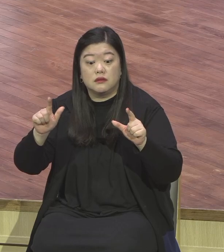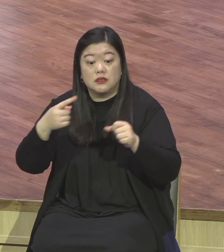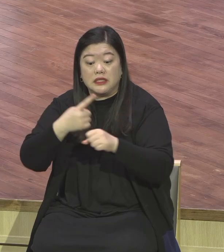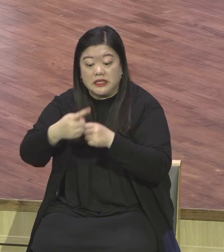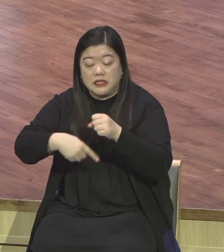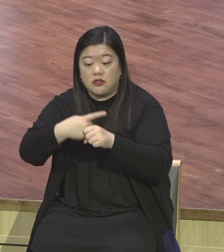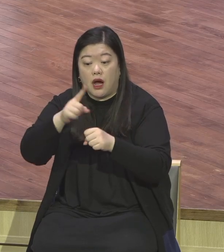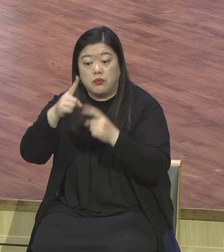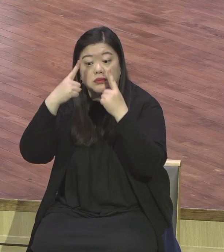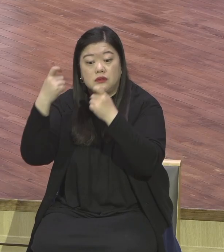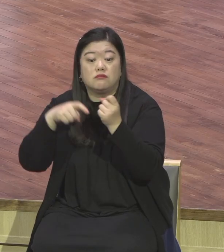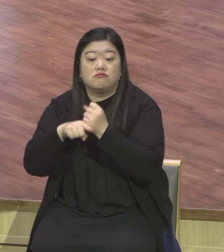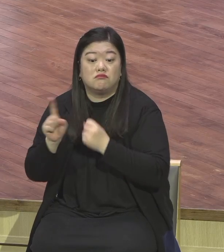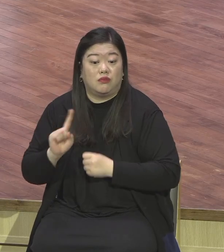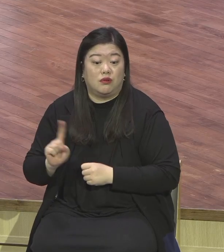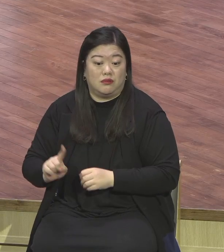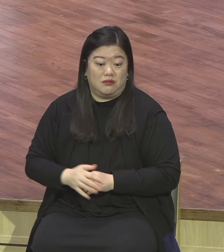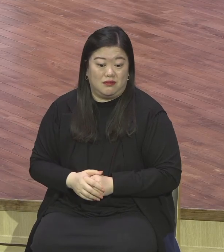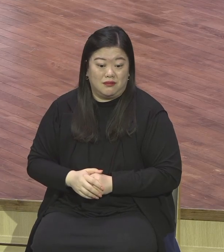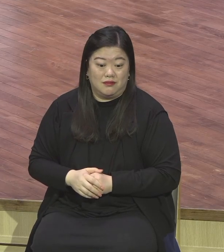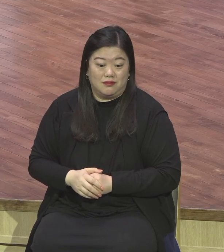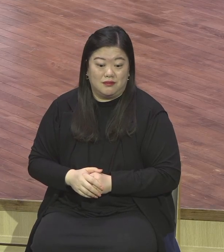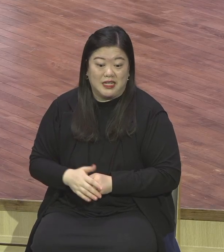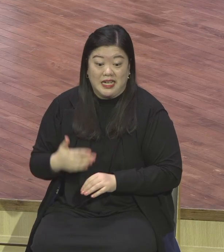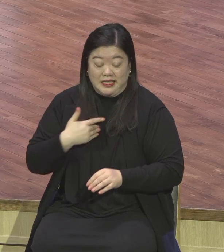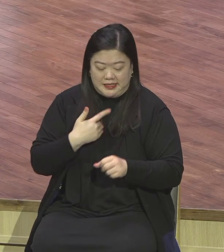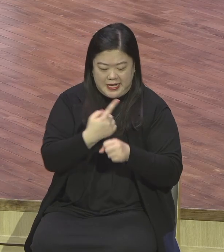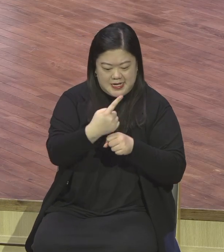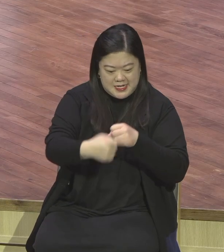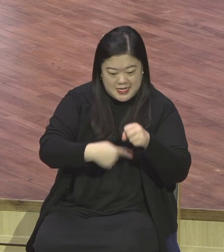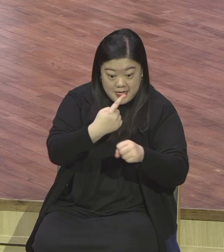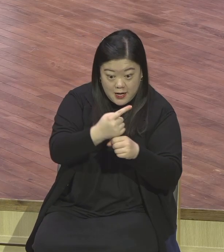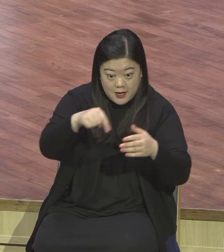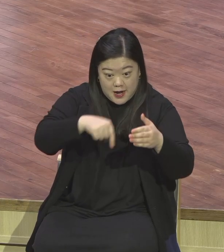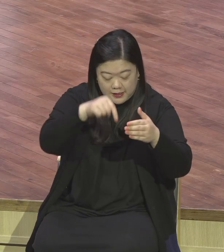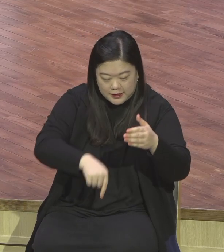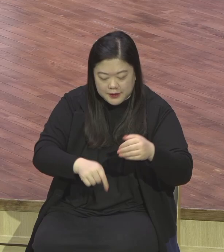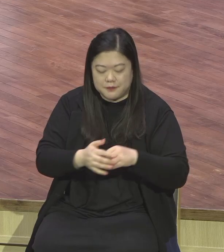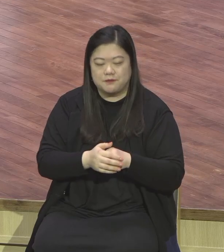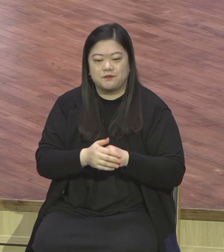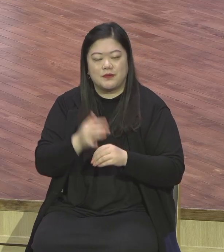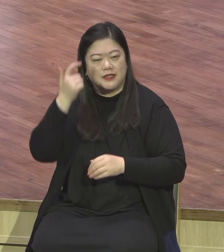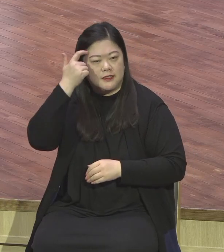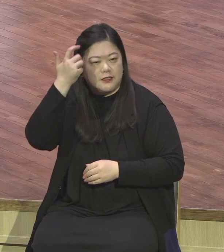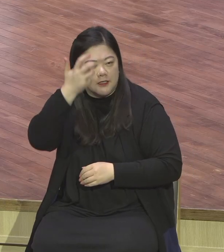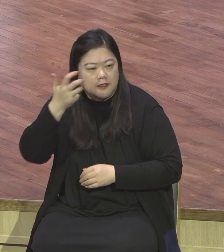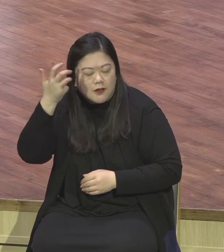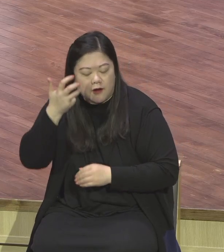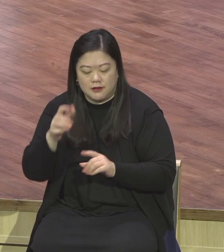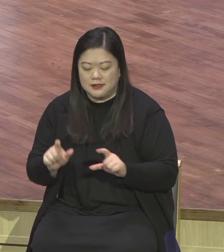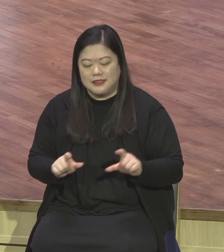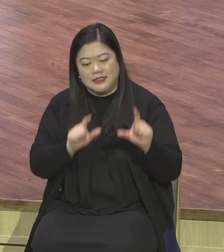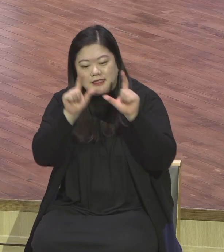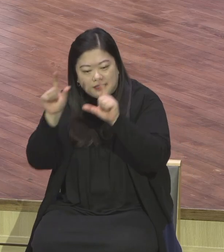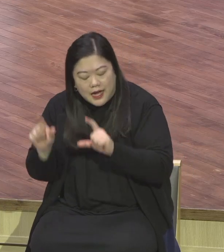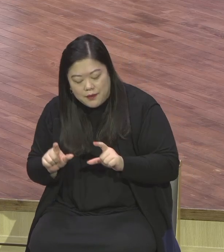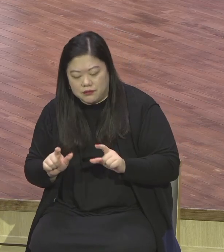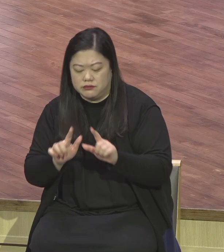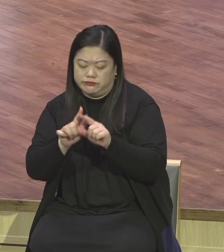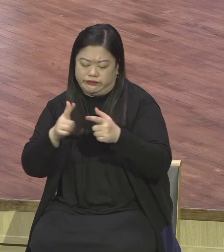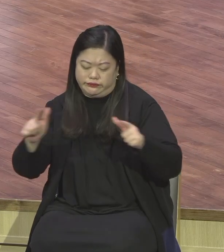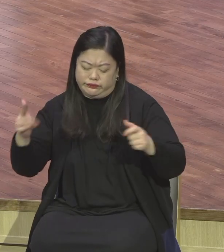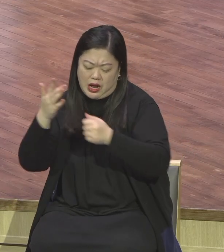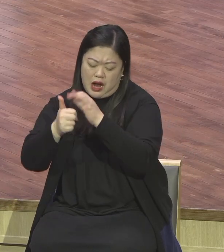하나님 내게 영적으로 육적으로 생활적으로 삶 속에 신앙생활을 하면서 큰 혜택을 보라고 이 날 주신 거예요